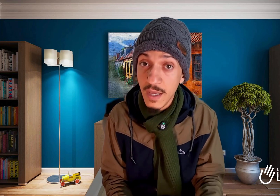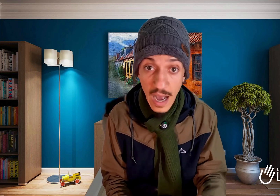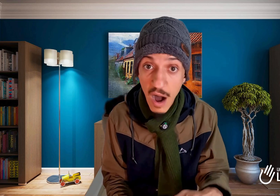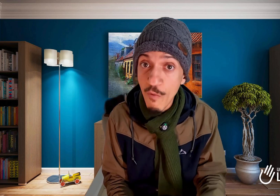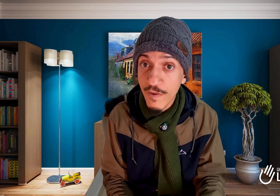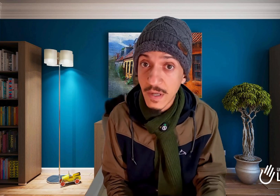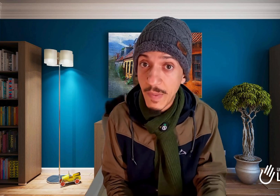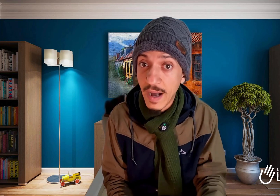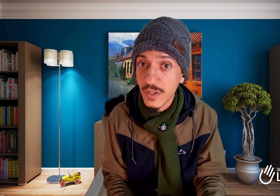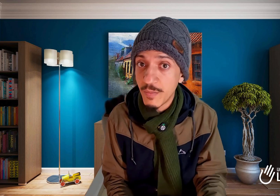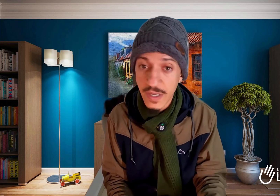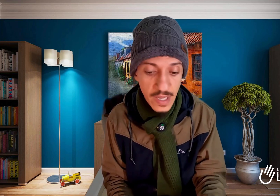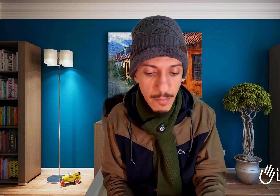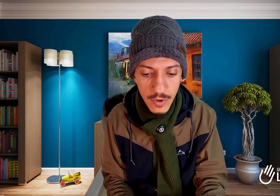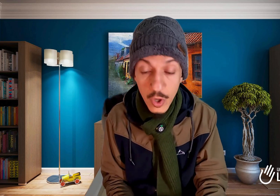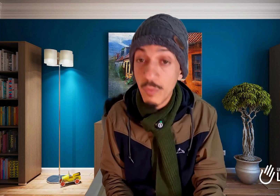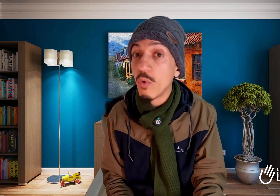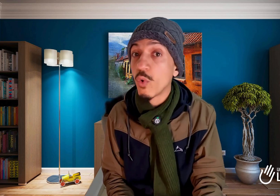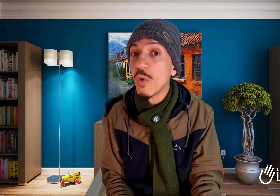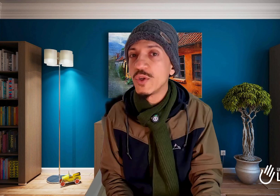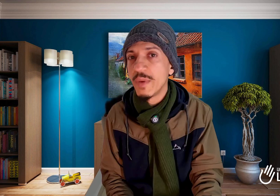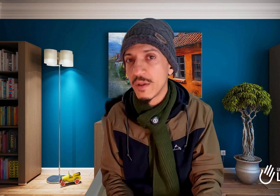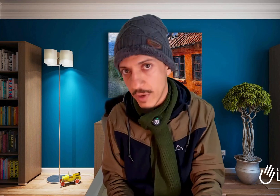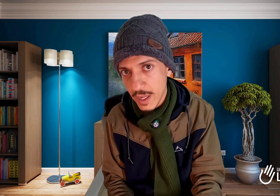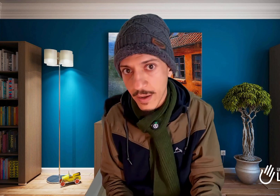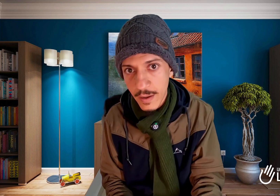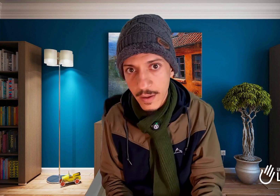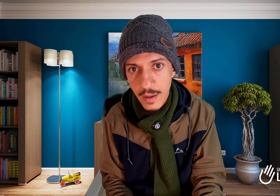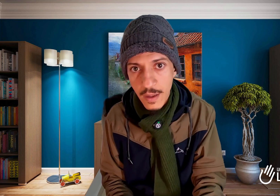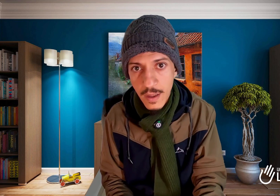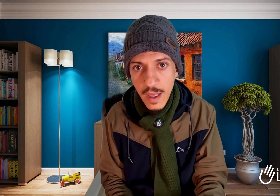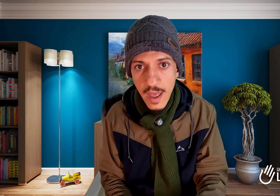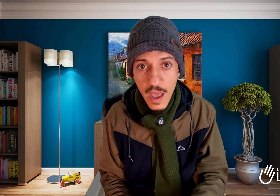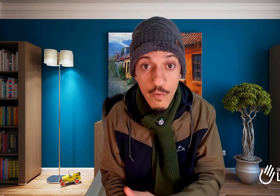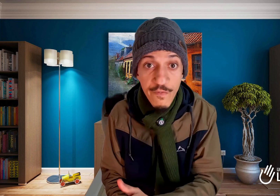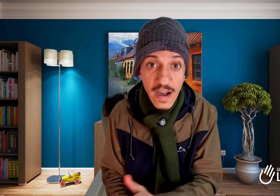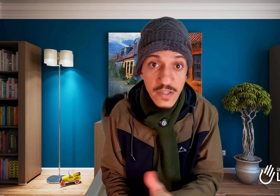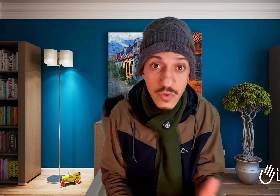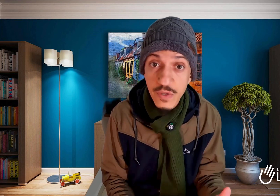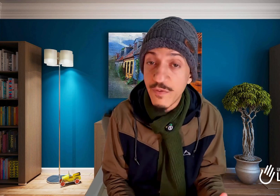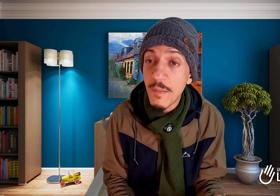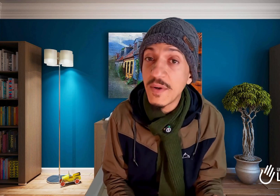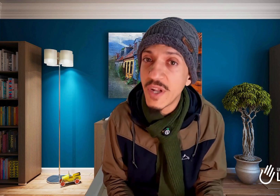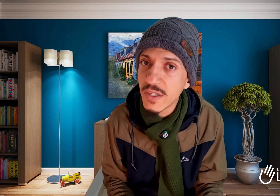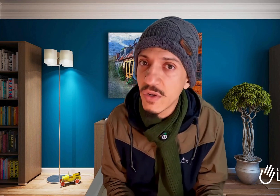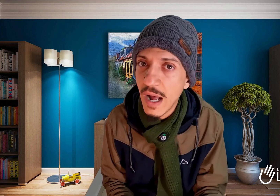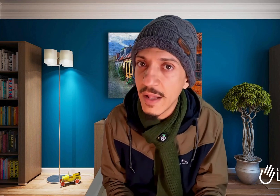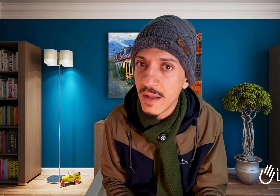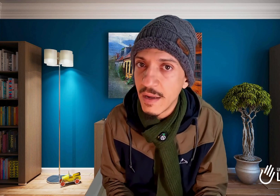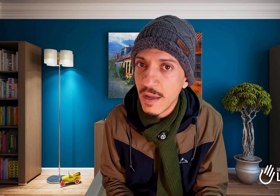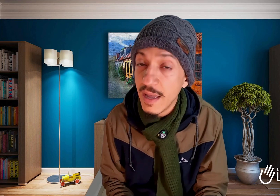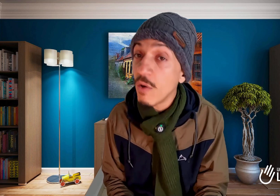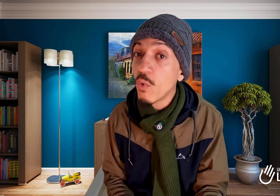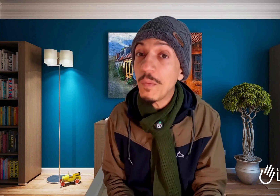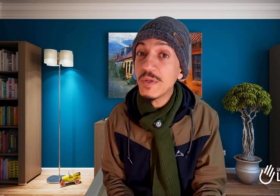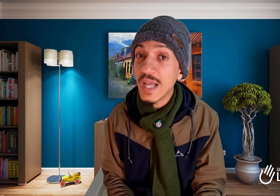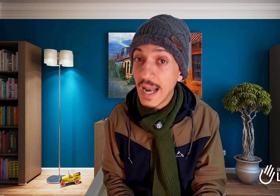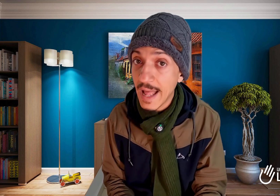ao fazer parte, por exemplo, do meu grupo de mentoria, eu faço de forma direcionada. E é um grupo seleto.